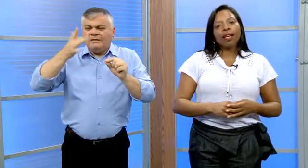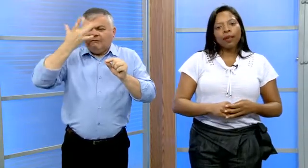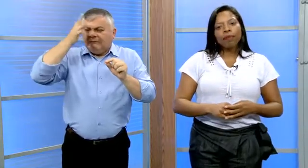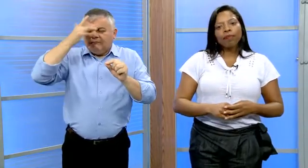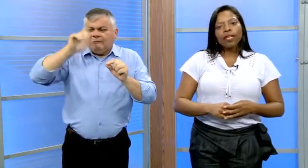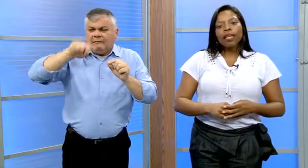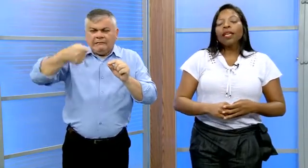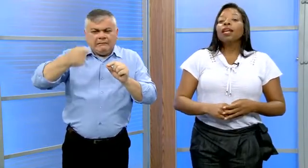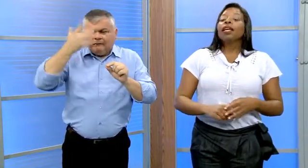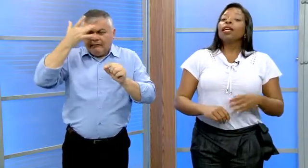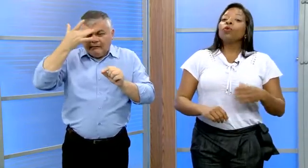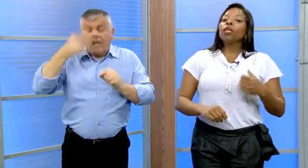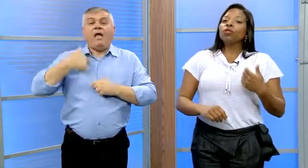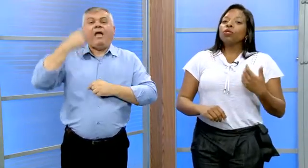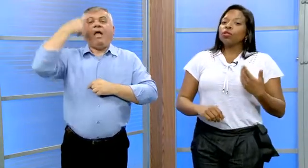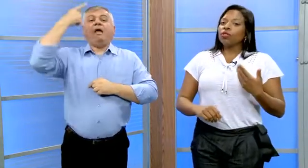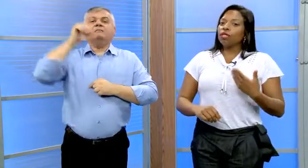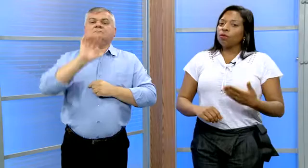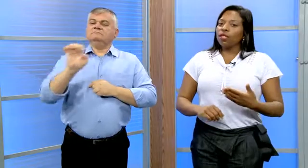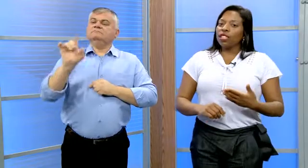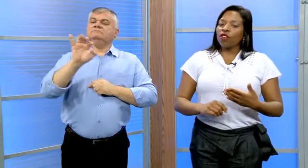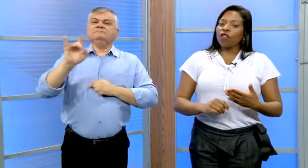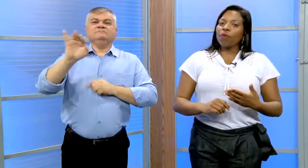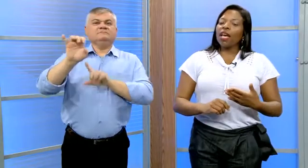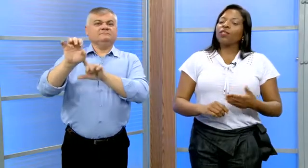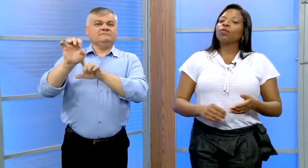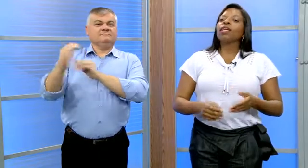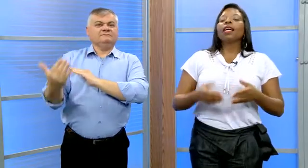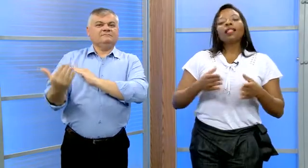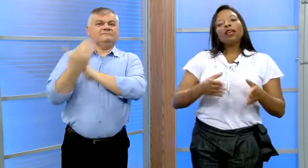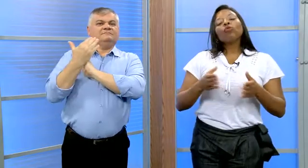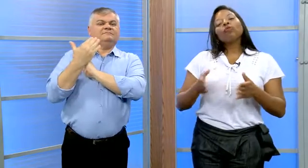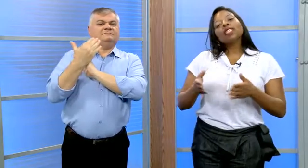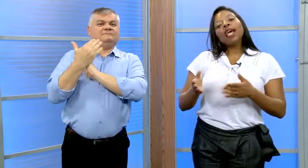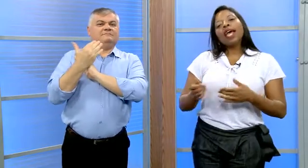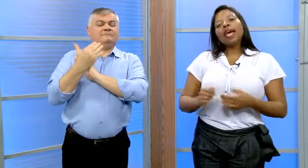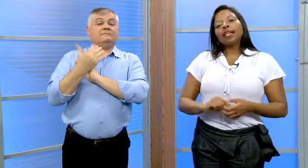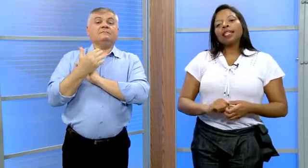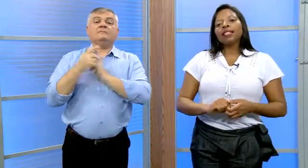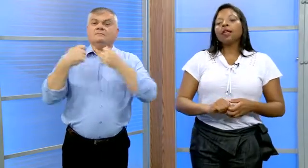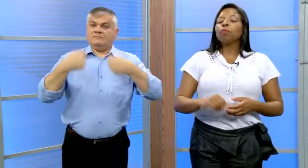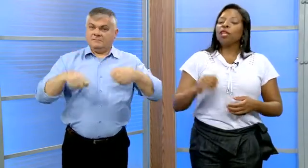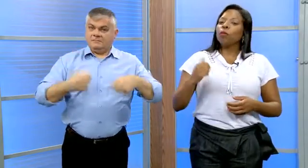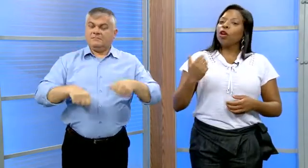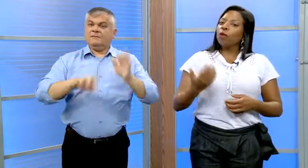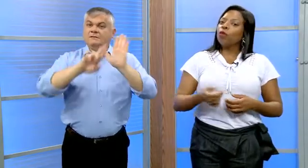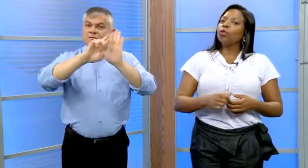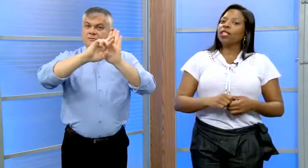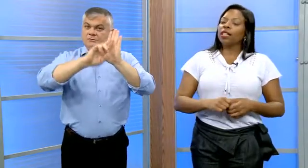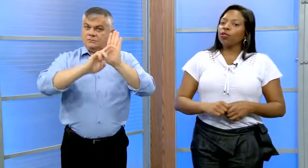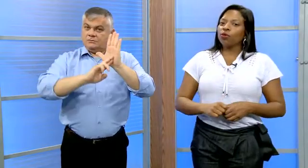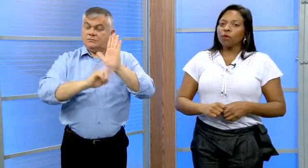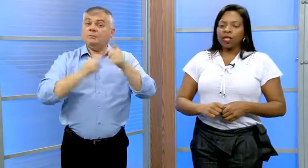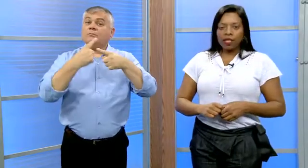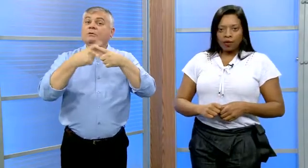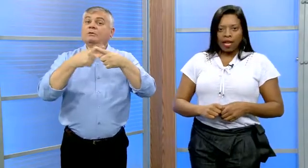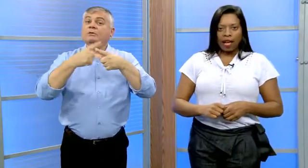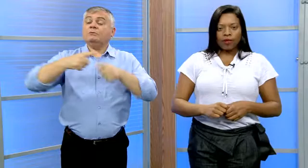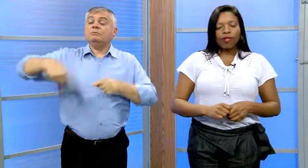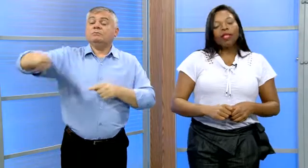dizer. E quando nós usamos esse alfabeto, ele tem algumas regras pela própria comunidade surda para ser usado.